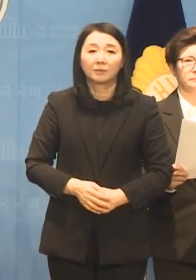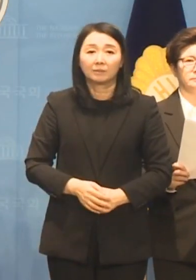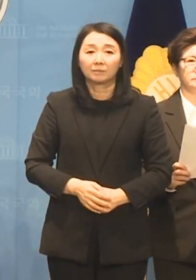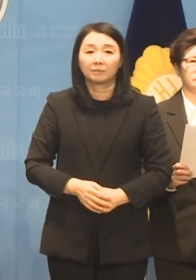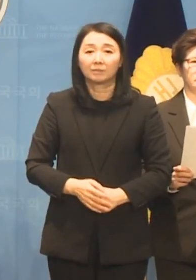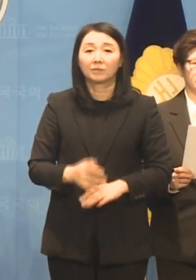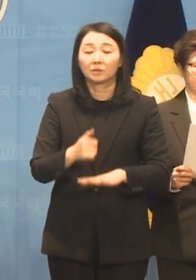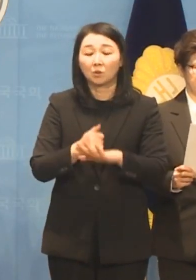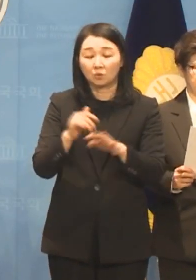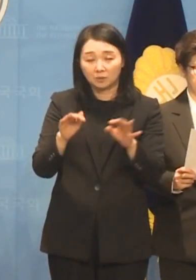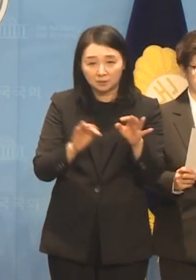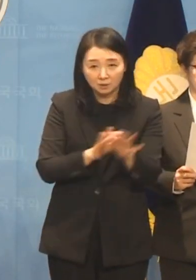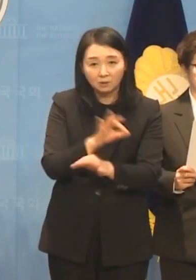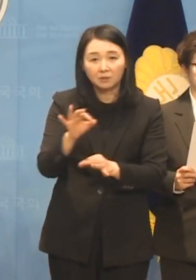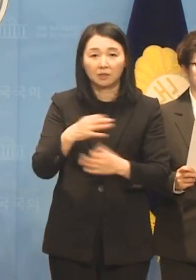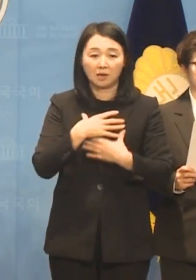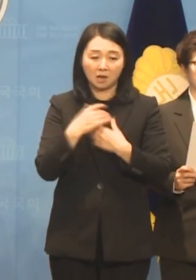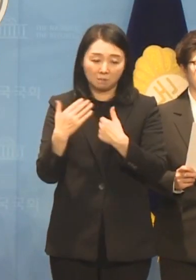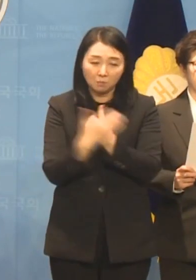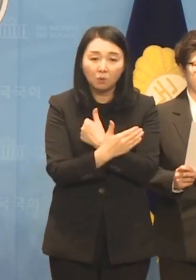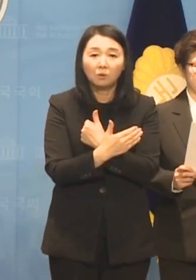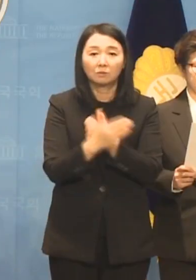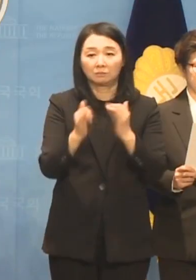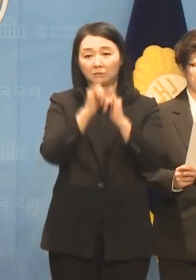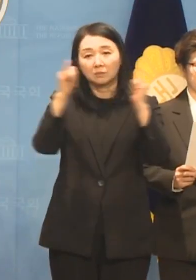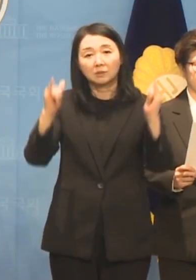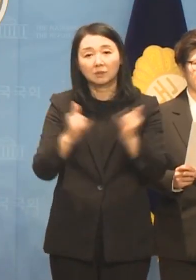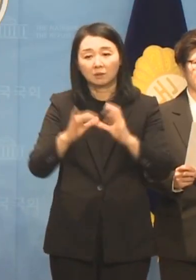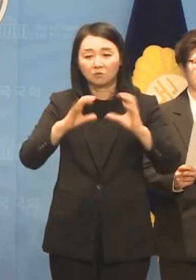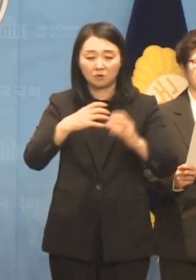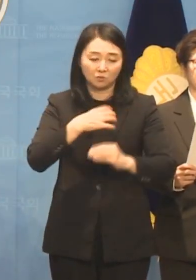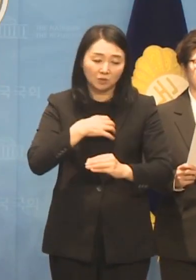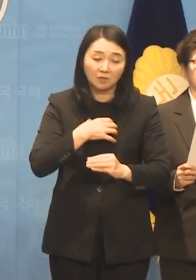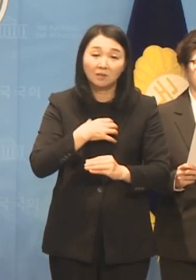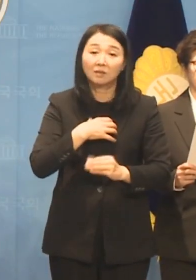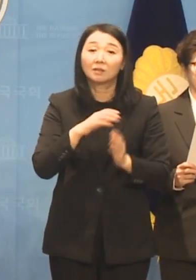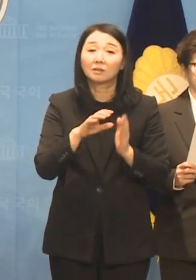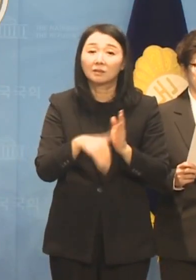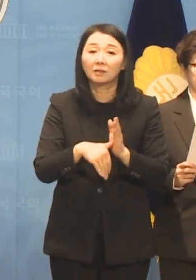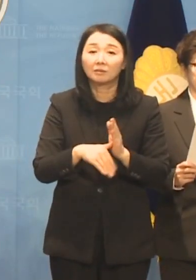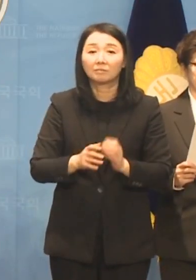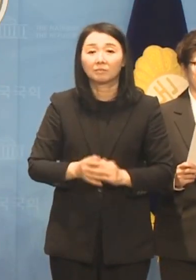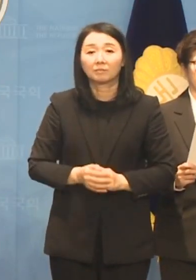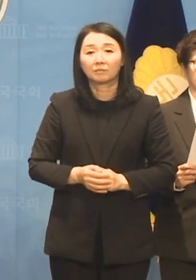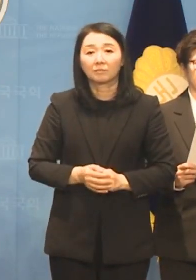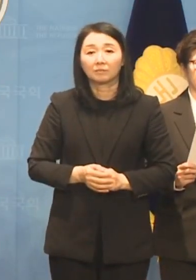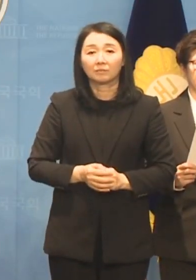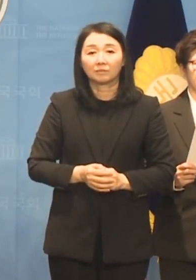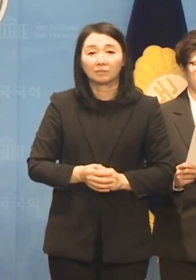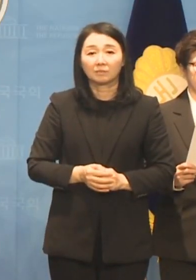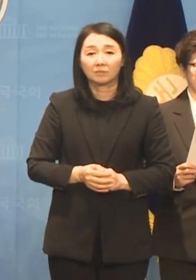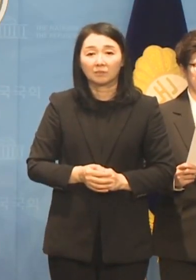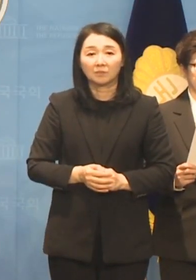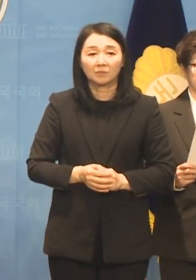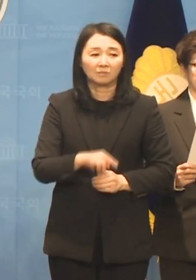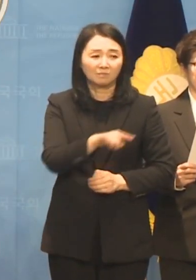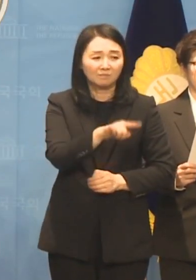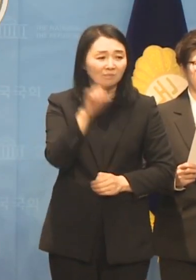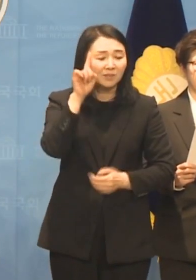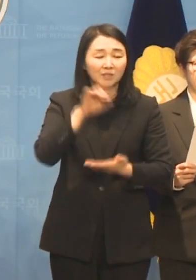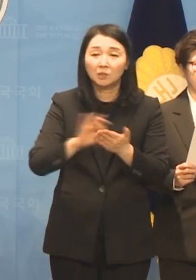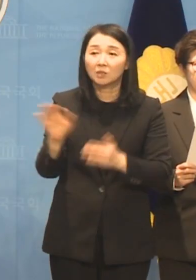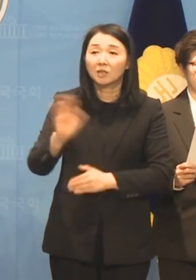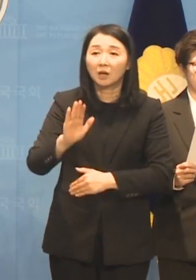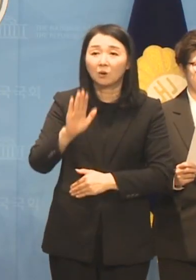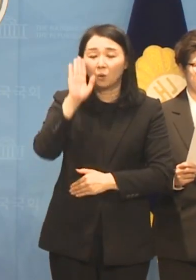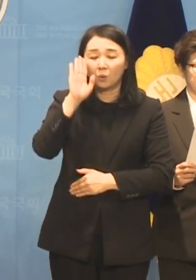이에 경제, 안보, 사회의 국가적 위기 상황임에 이를 아랑곳하지 않고